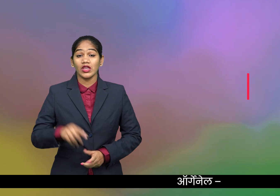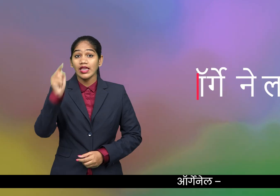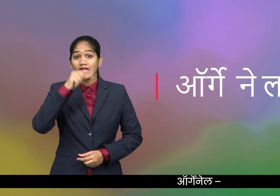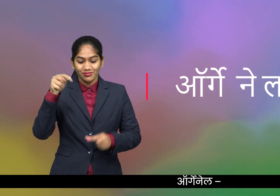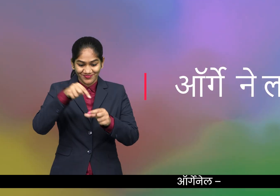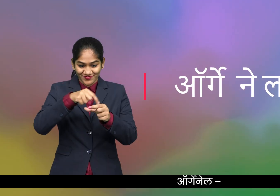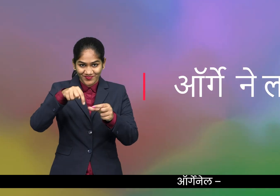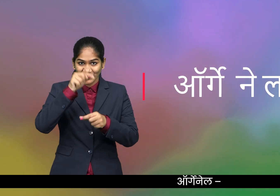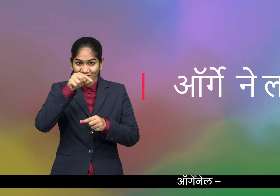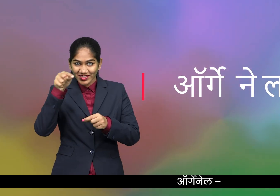ऑर्गेनेल